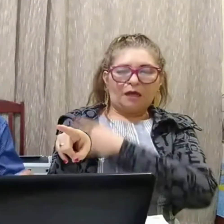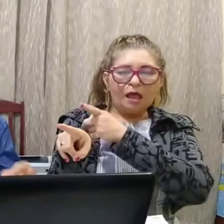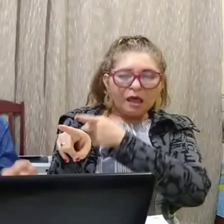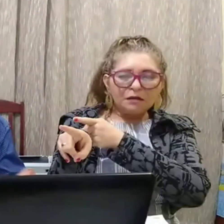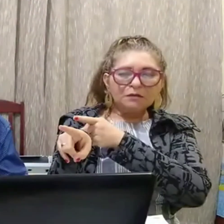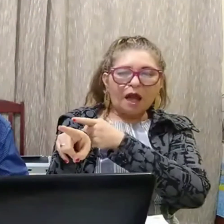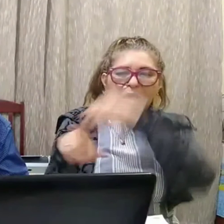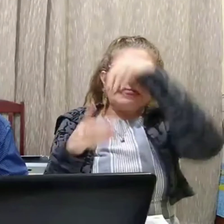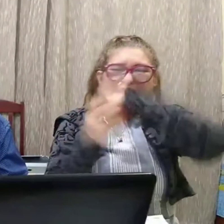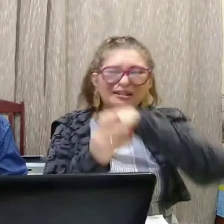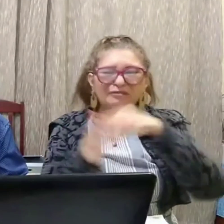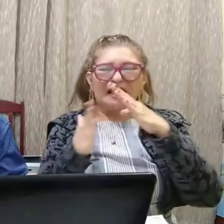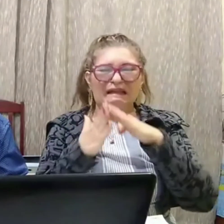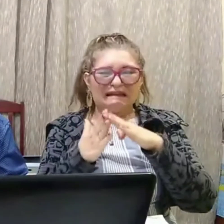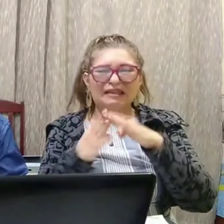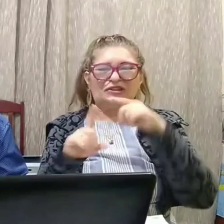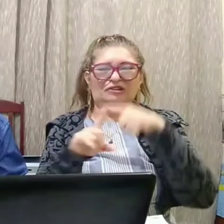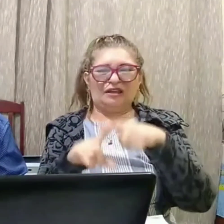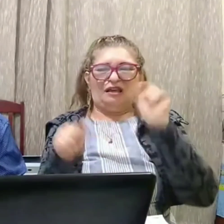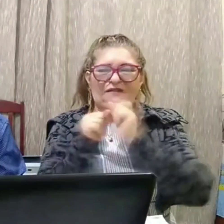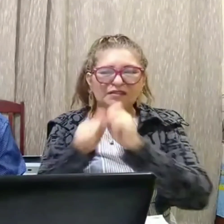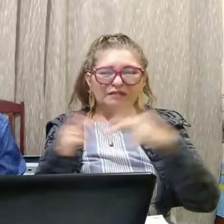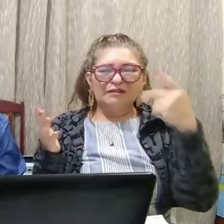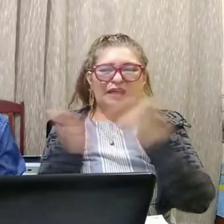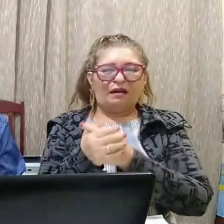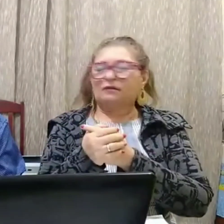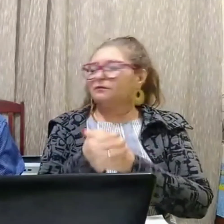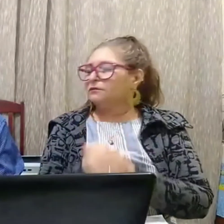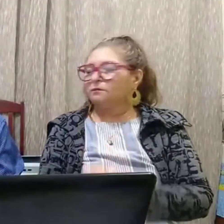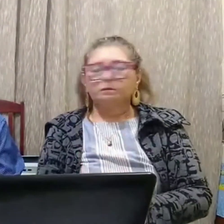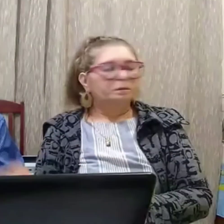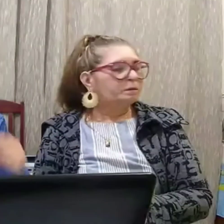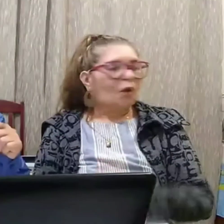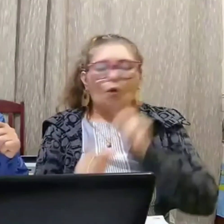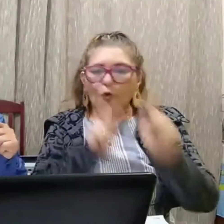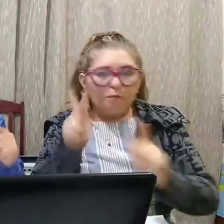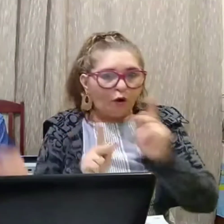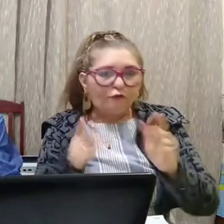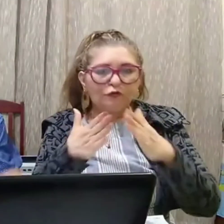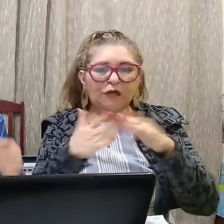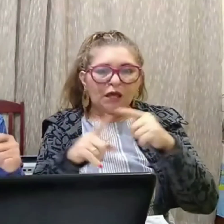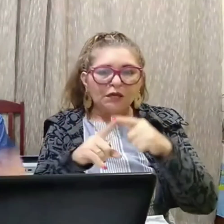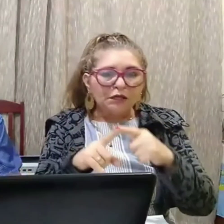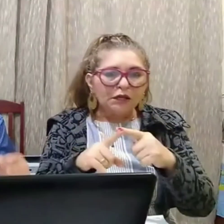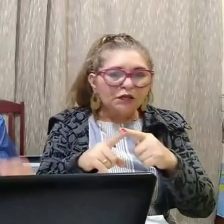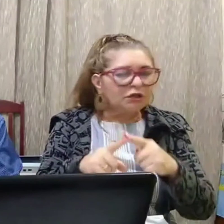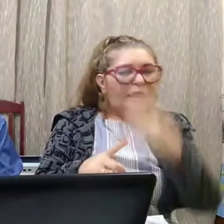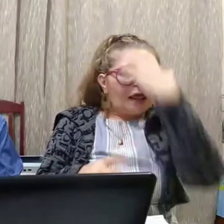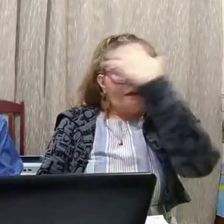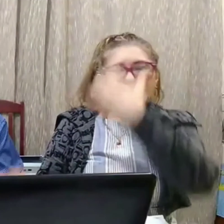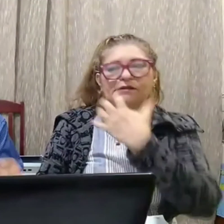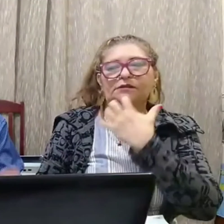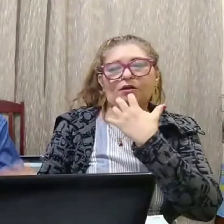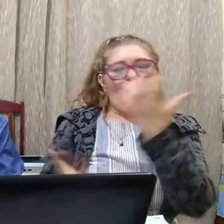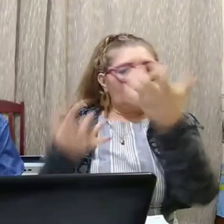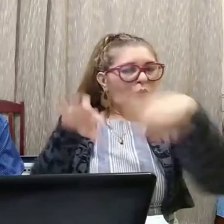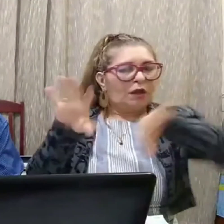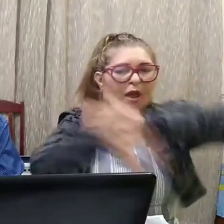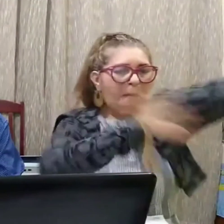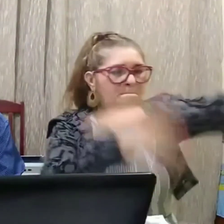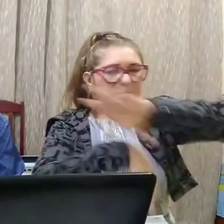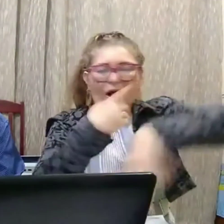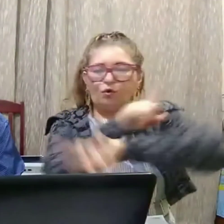dentro da igreja. Eles tratavam isto com muita seriedade. Aqueles que queriam atrapalhar o andamento do evangelho de alguma